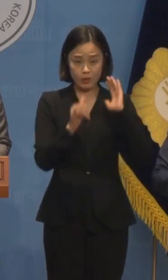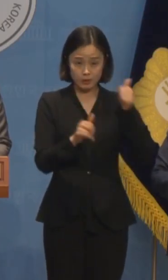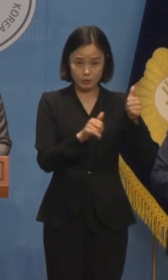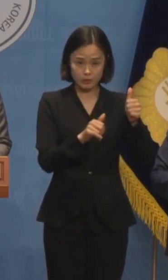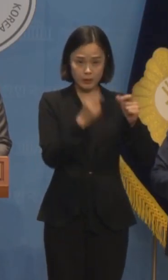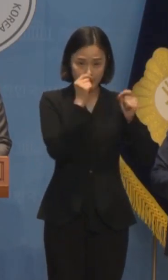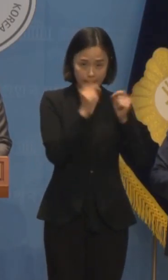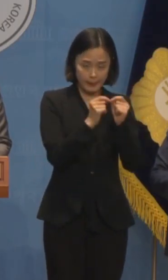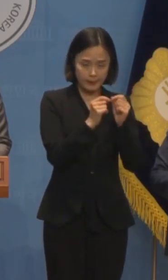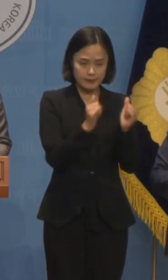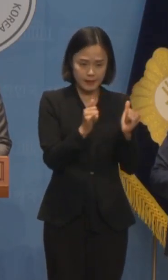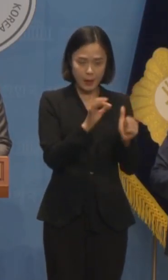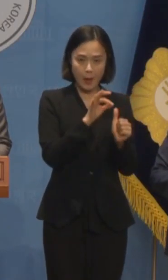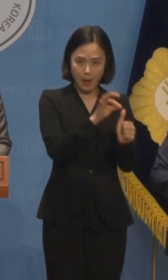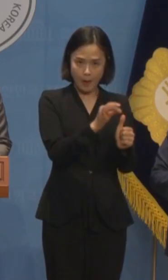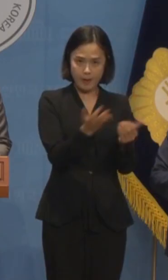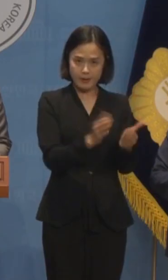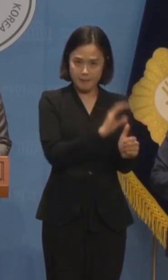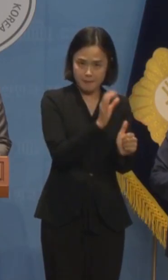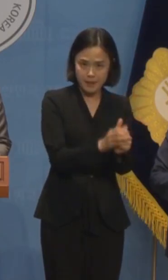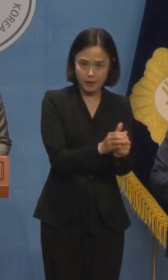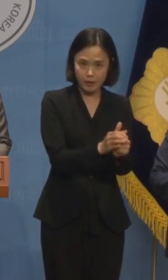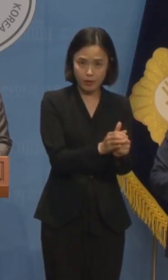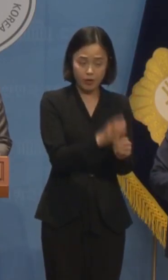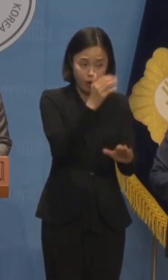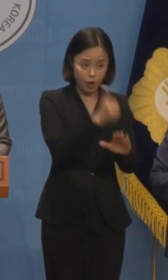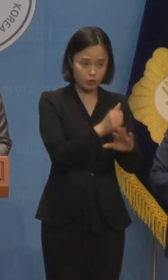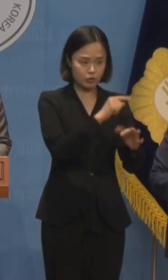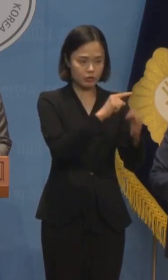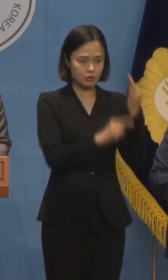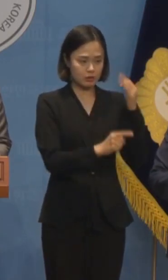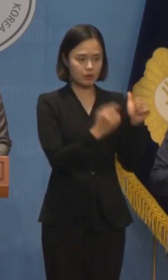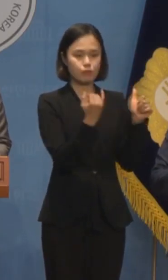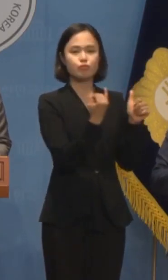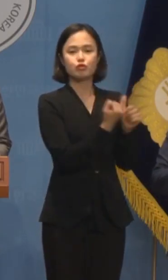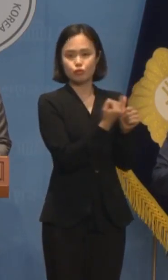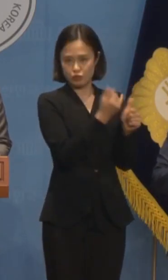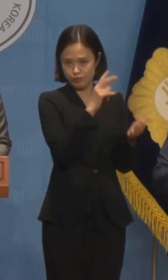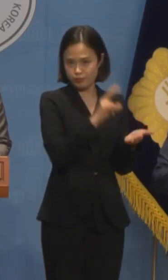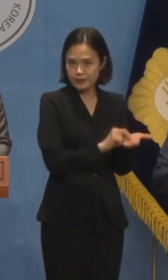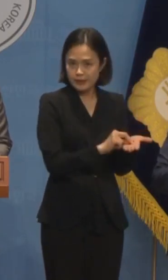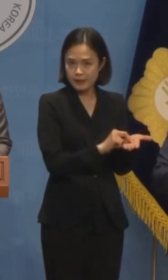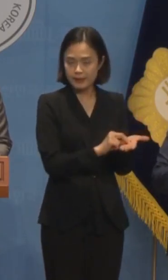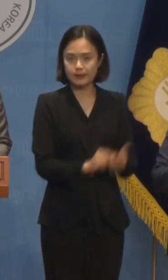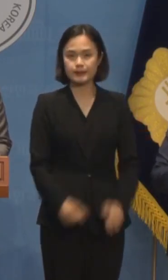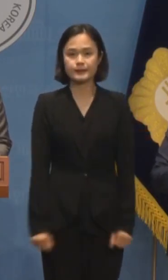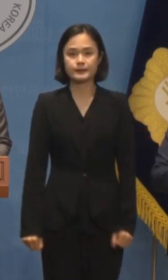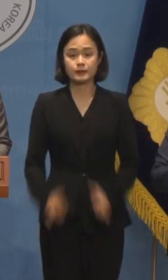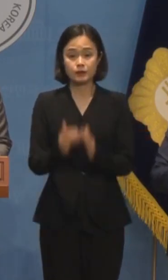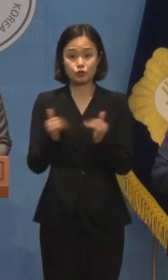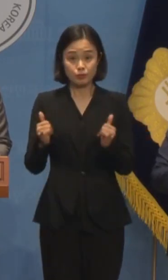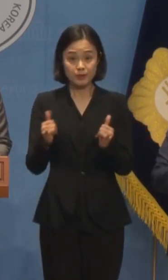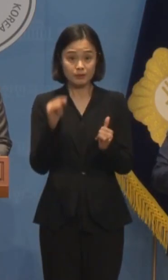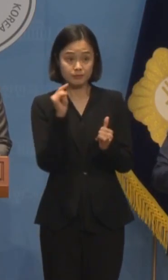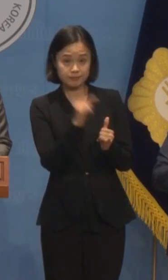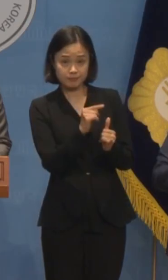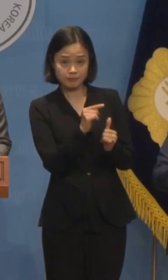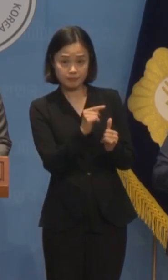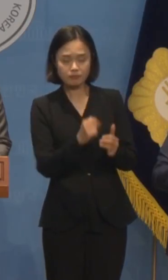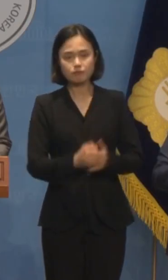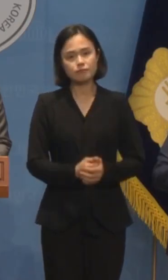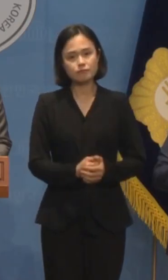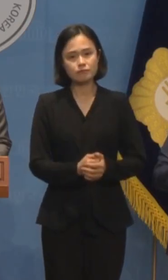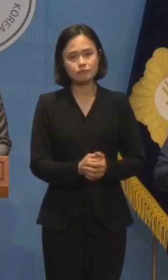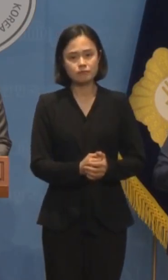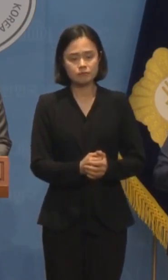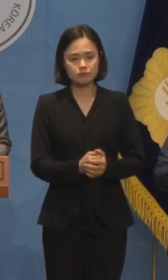명태균과 김건희 여사였습니다. 국민이 위임한 대통령의 권력은 선출되지 않은 권력인